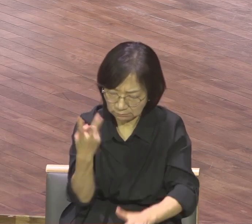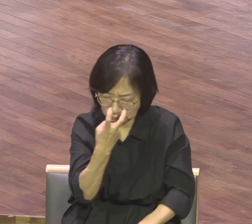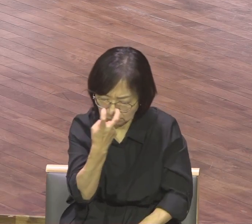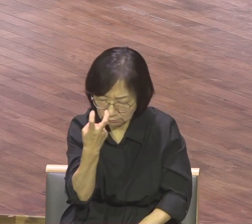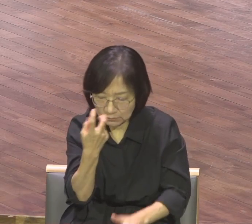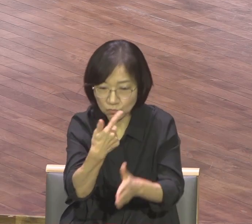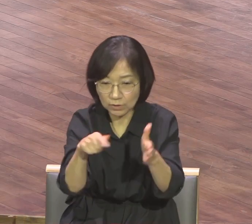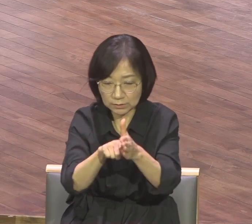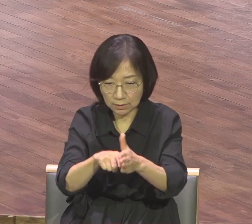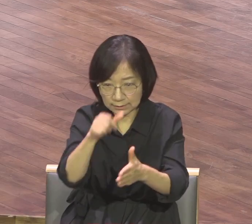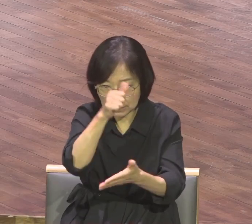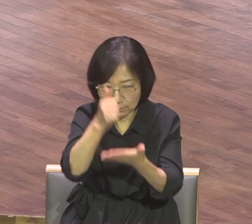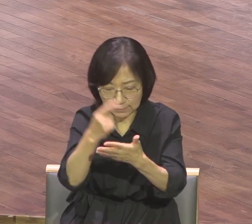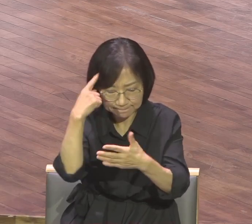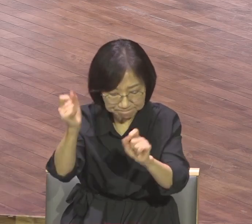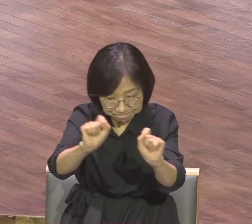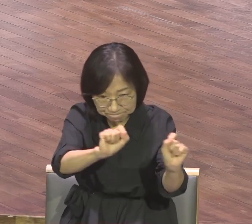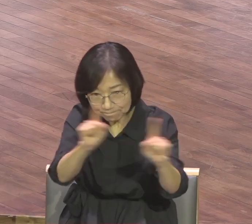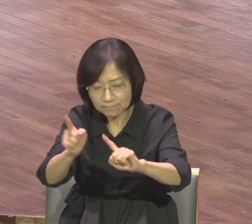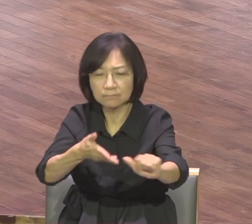맡겨주신 양떼들을 잘 섬기고